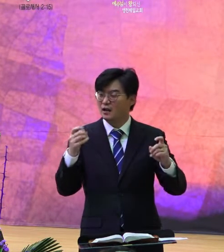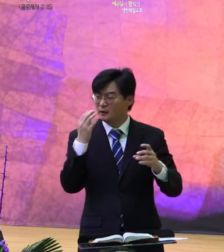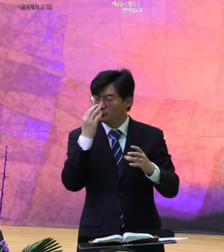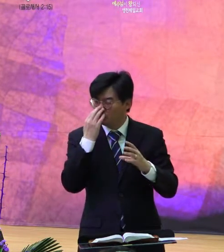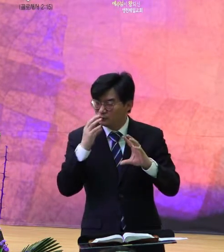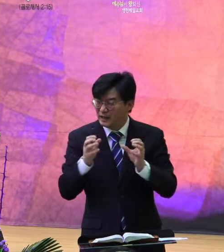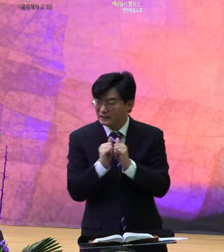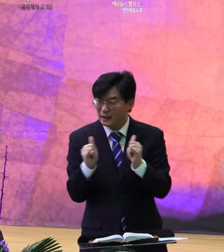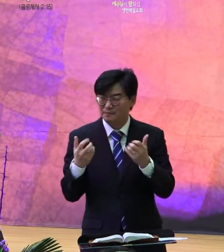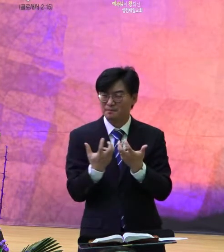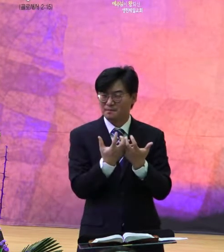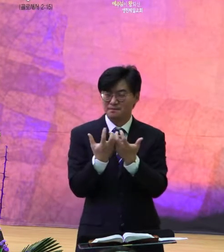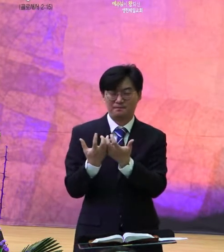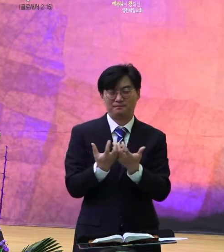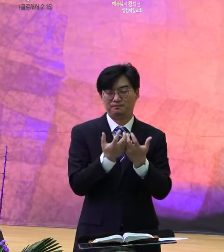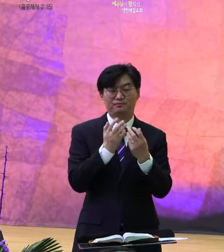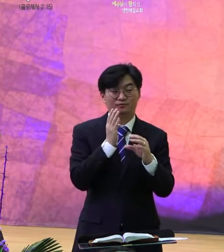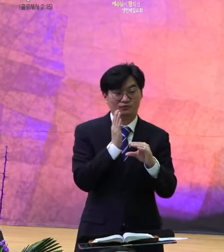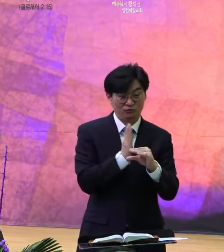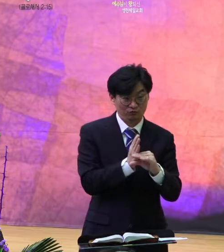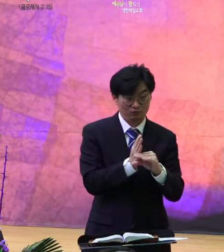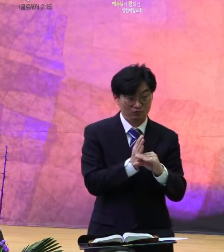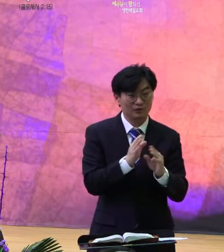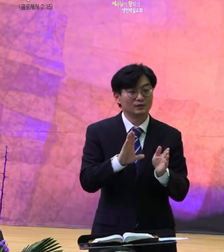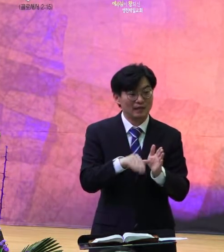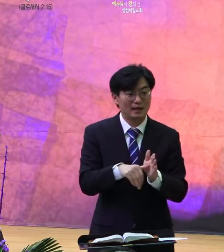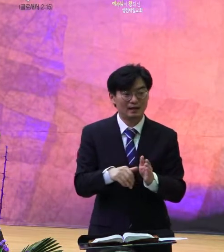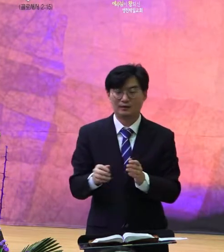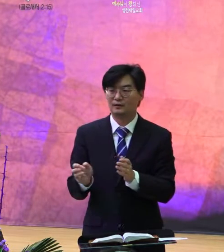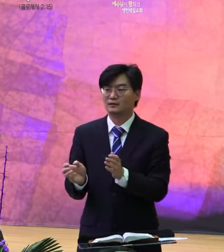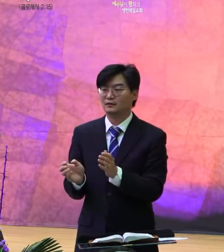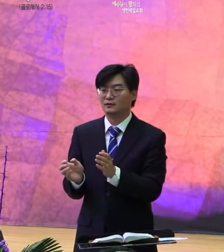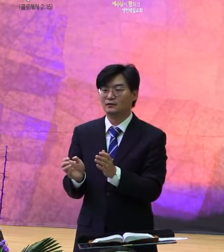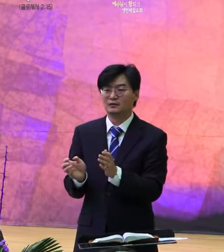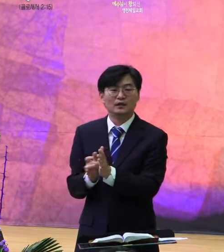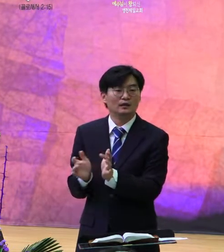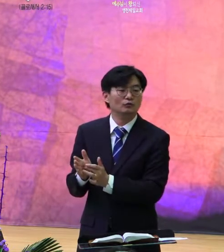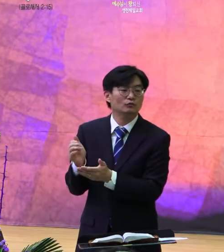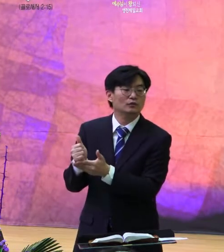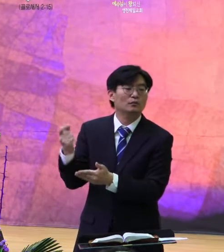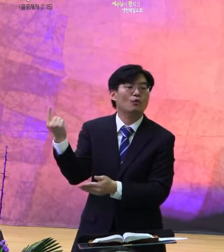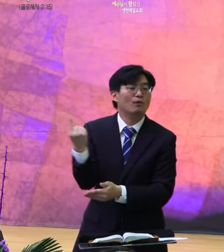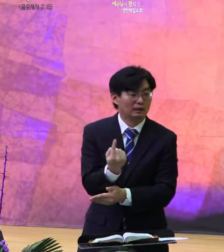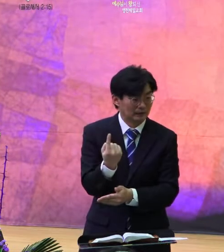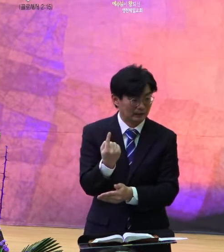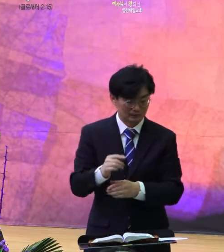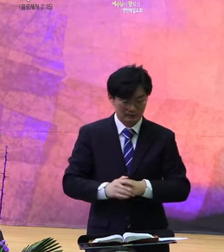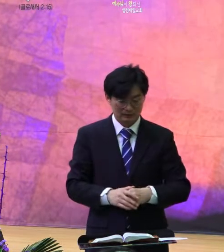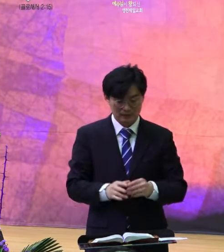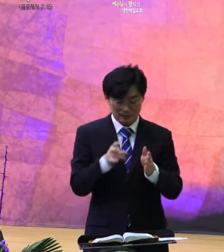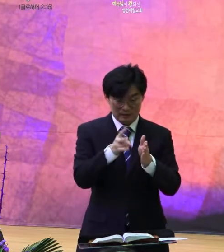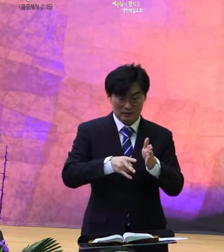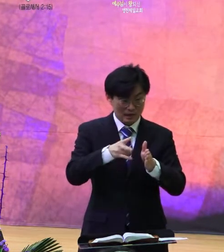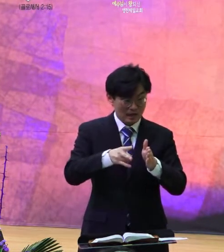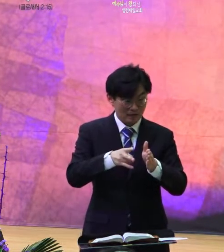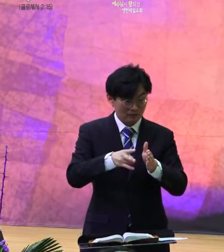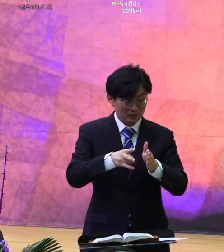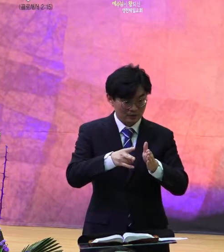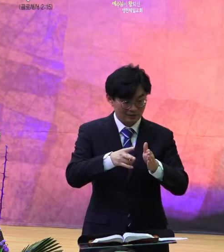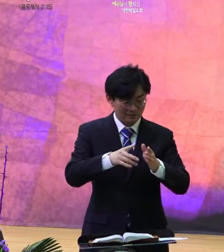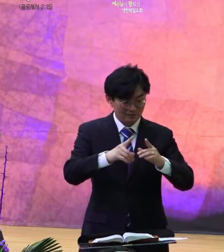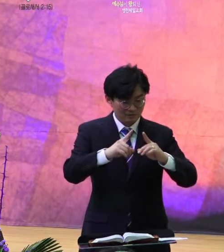어떤 신학자는 이 부분에 대해서 이야기를 하면서 그 당시 아마도 200만 명 내지는 300만 명의